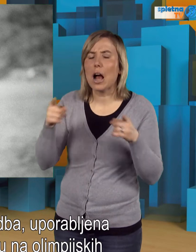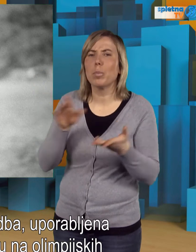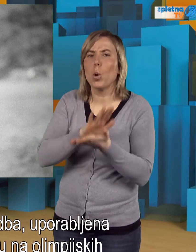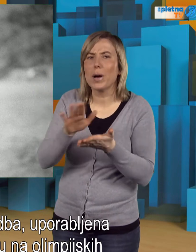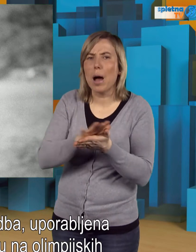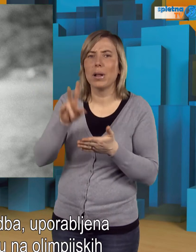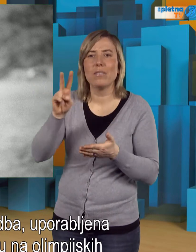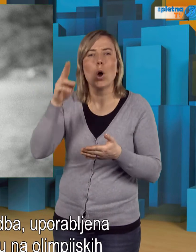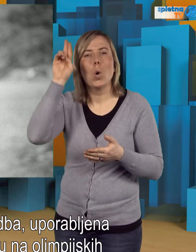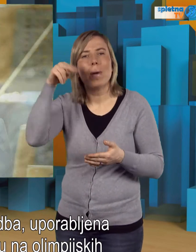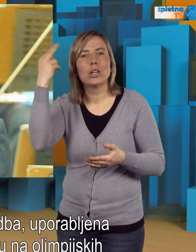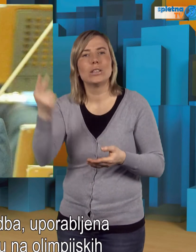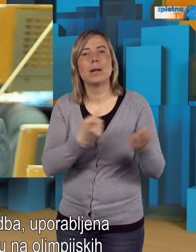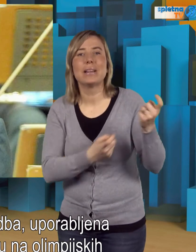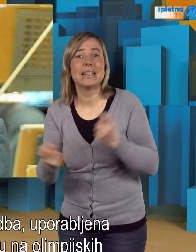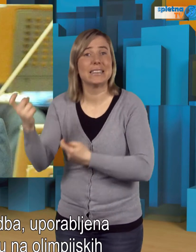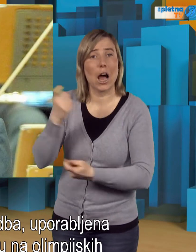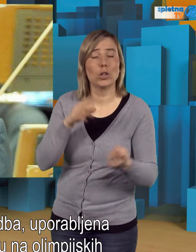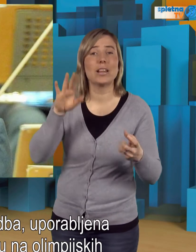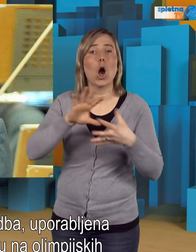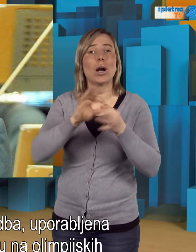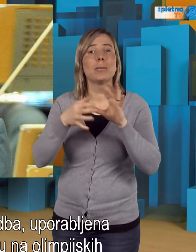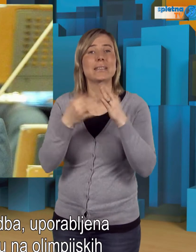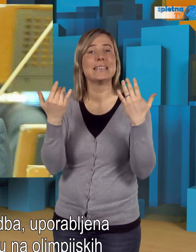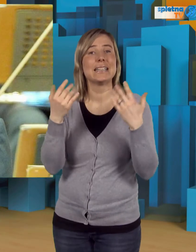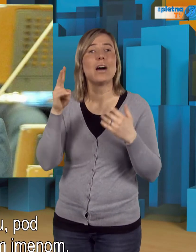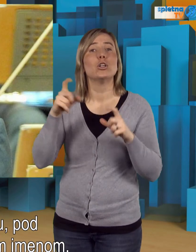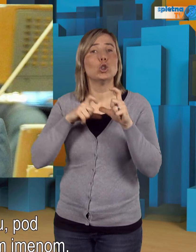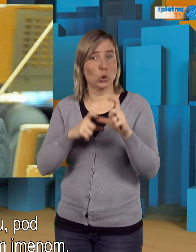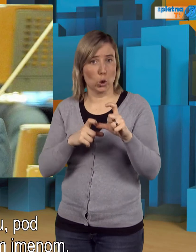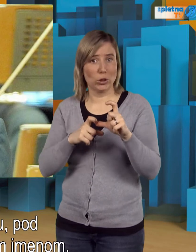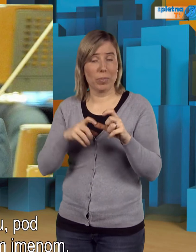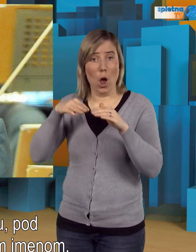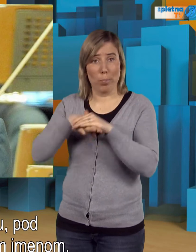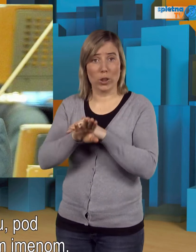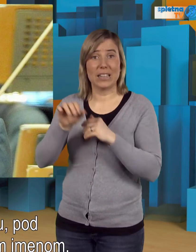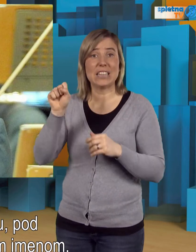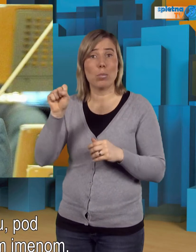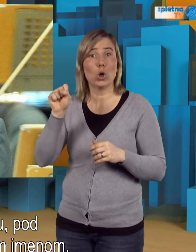uporabljena v umetnostnem drsanju na olimpijskih igrah v Sočiju pod Samuragočijevim imenom.